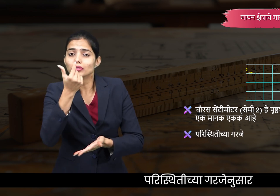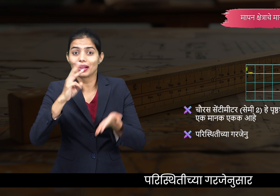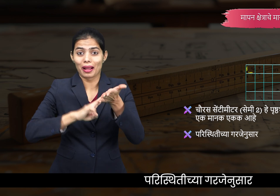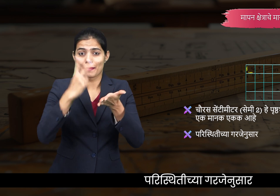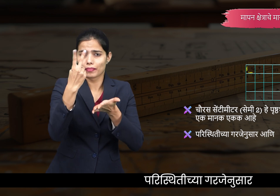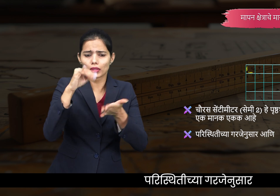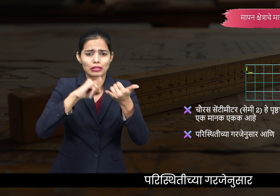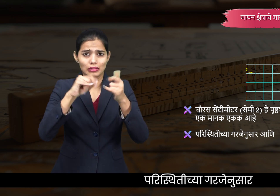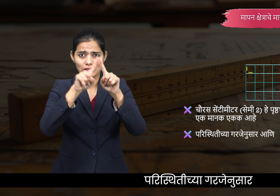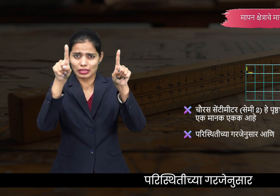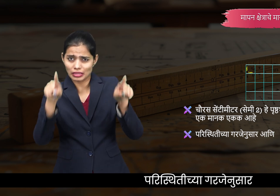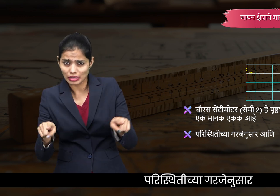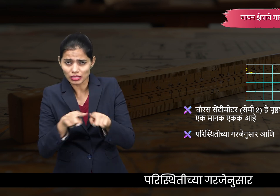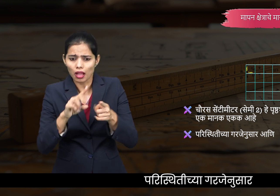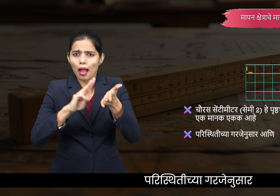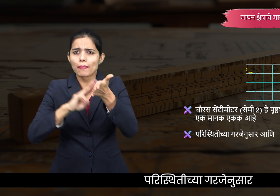परिस्थितीच्या गरजेनुसार